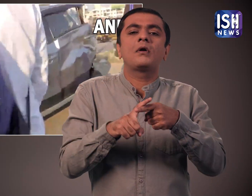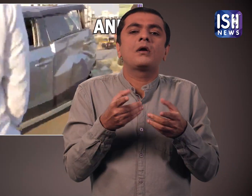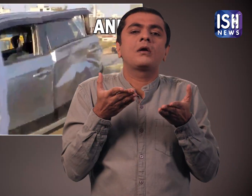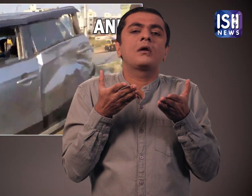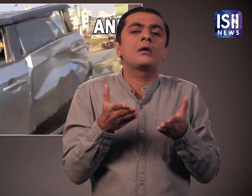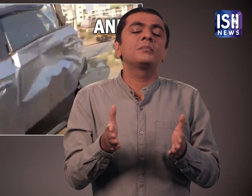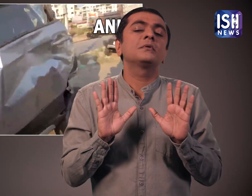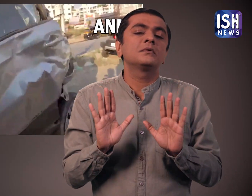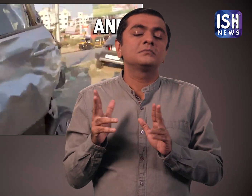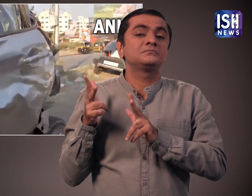यही हुआ था